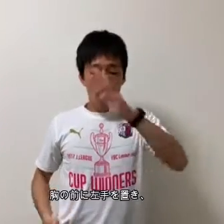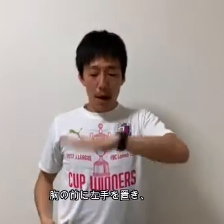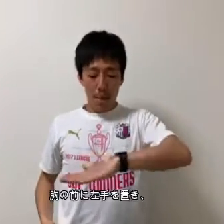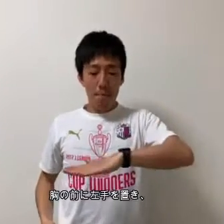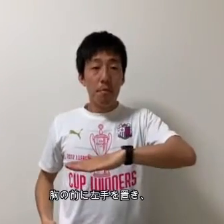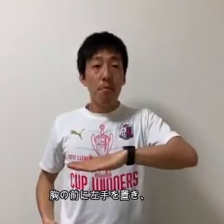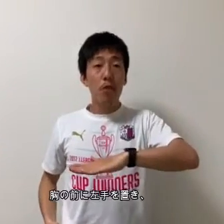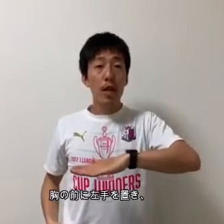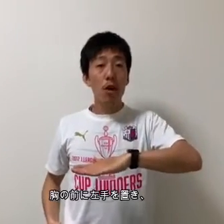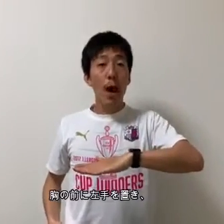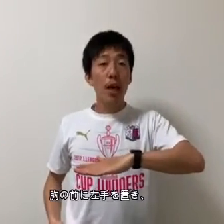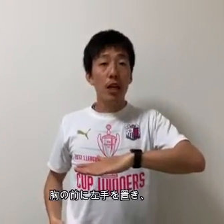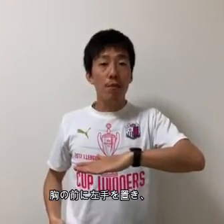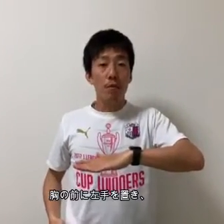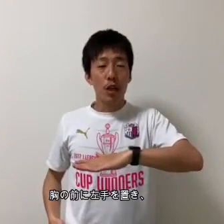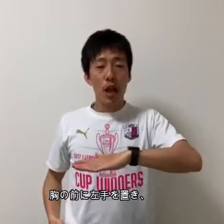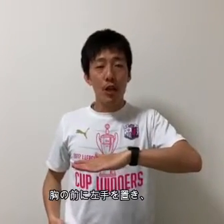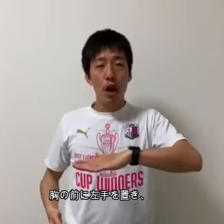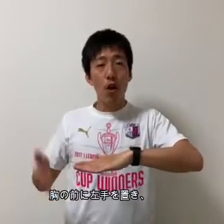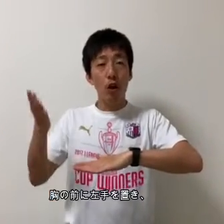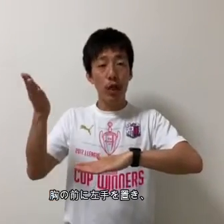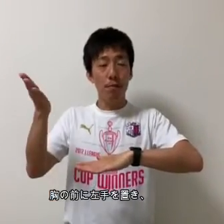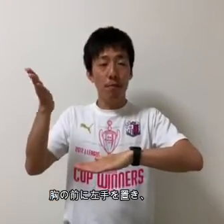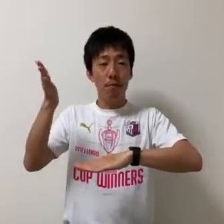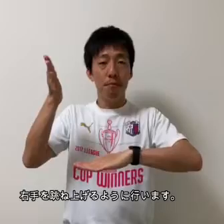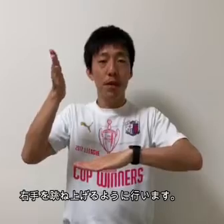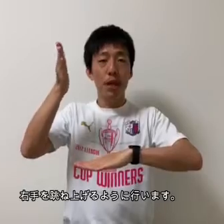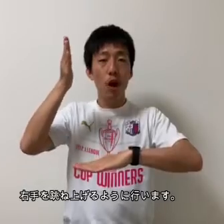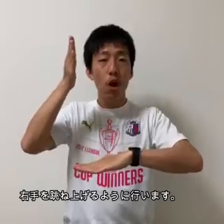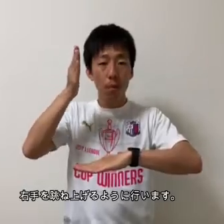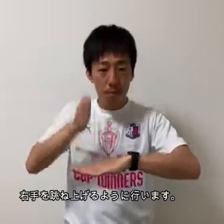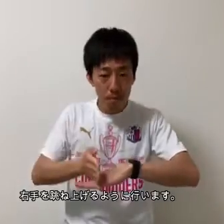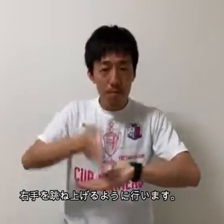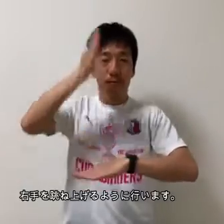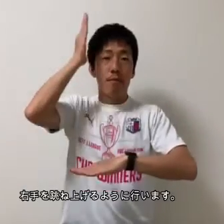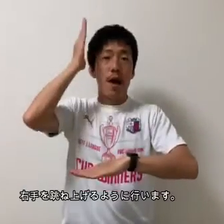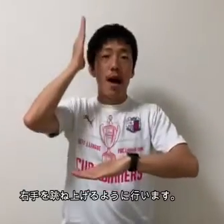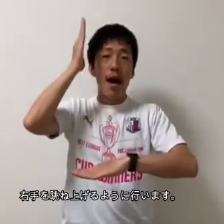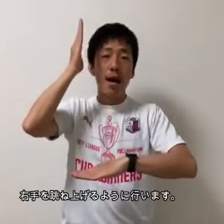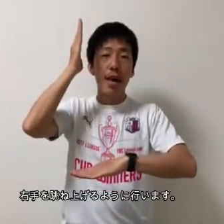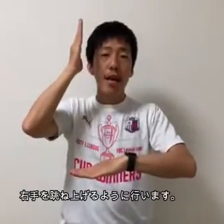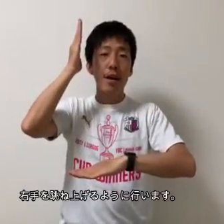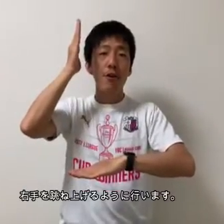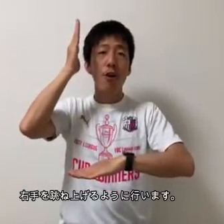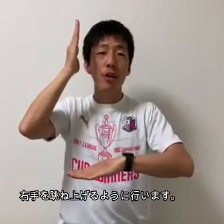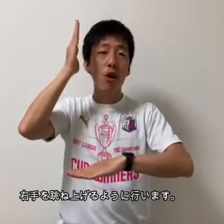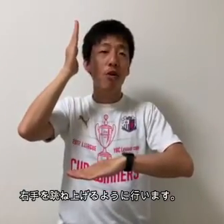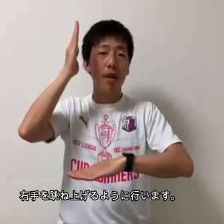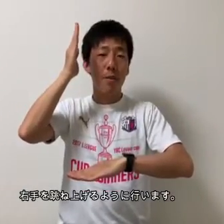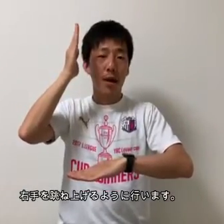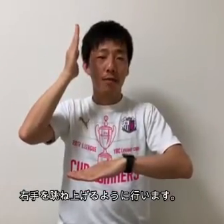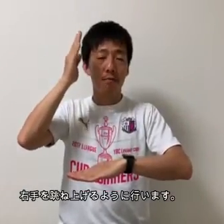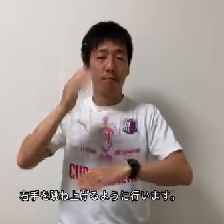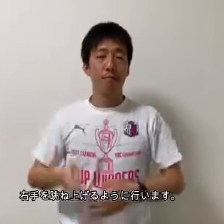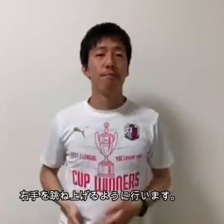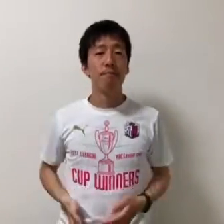は胸の前に左手を置き右手よ跳ね上げるように行います